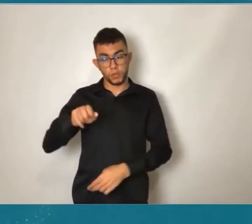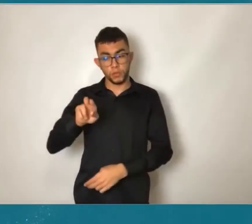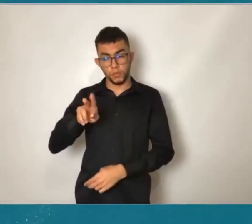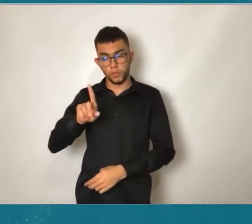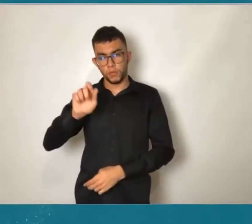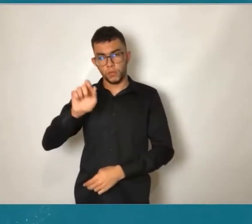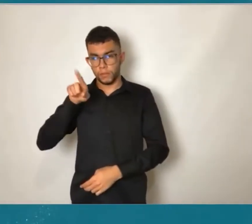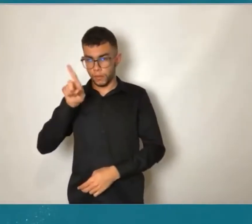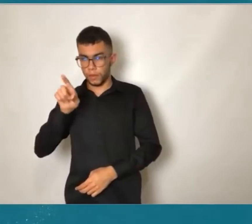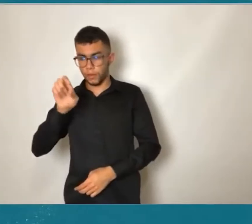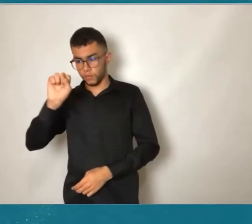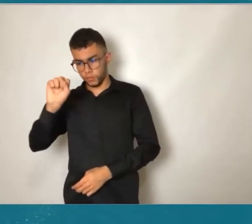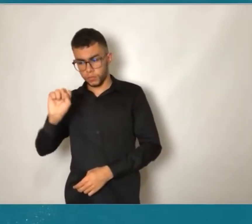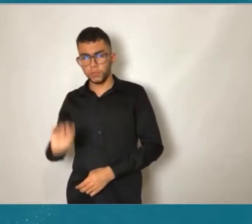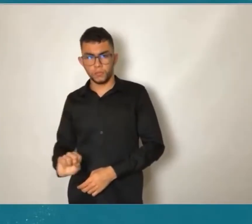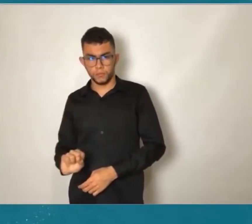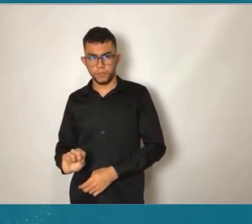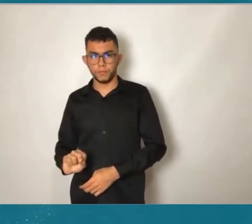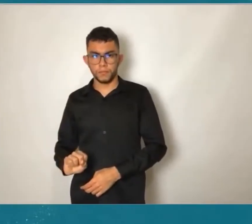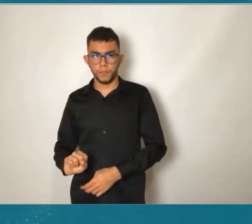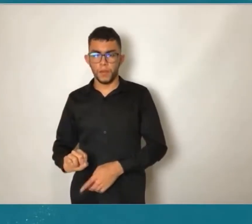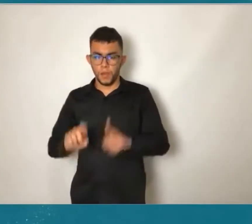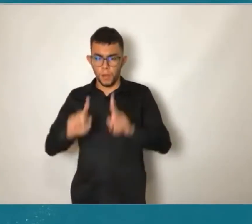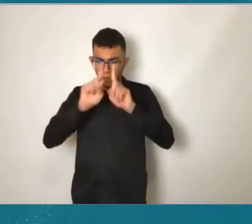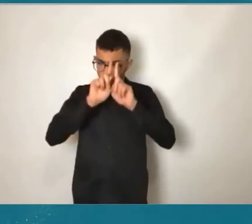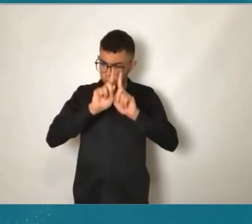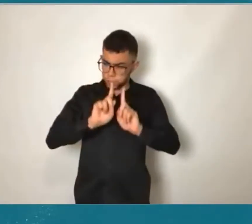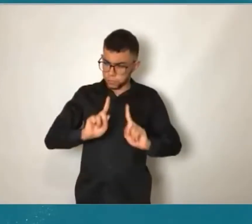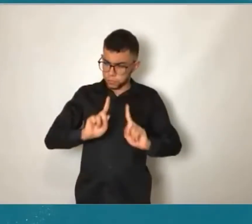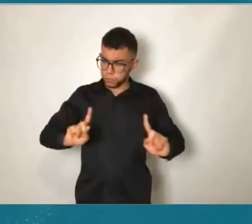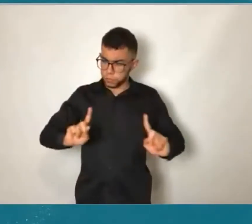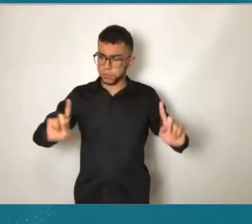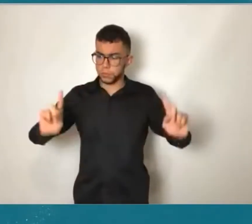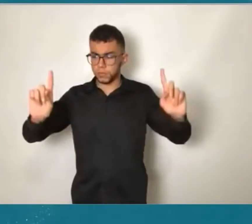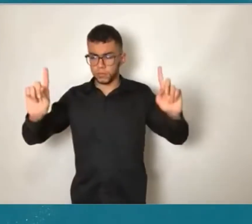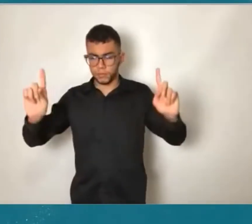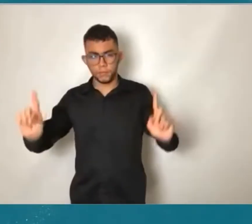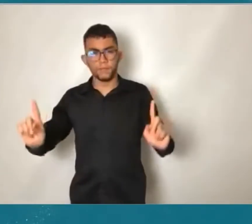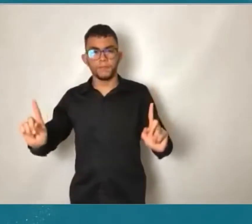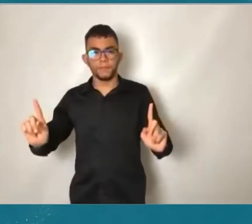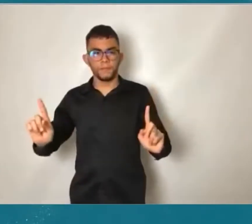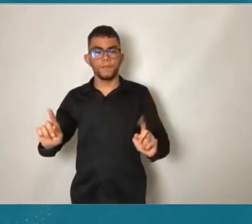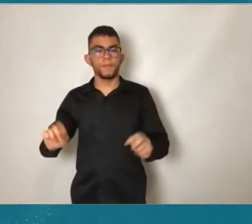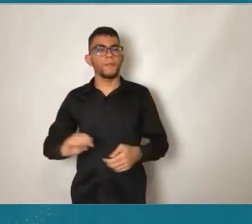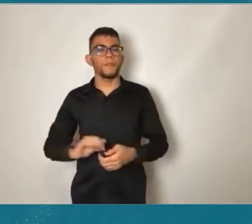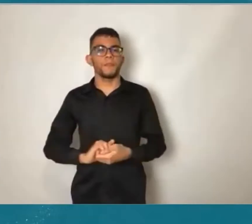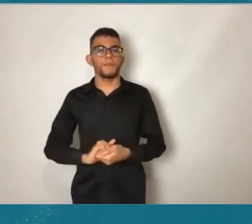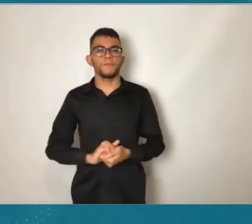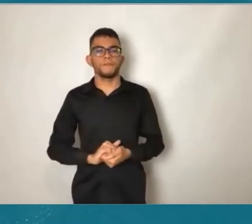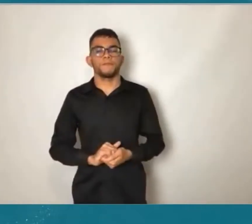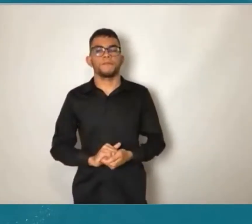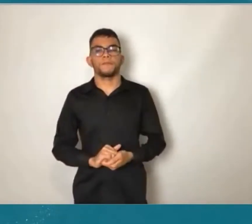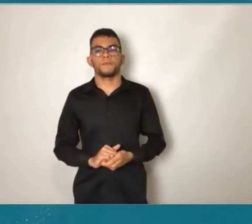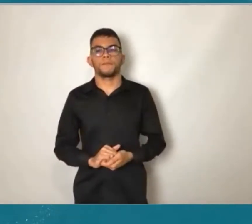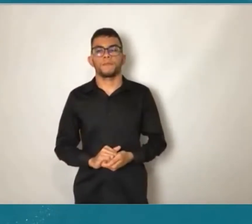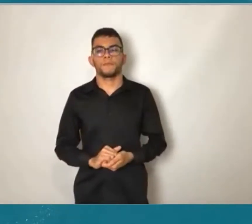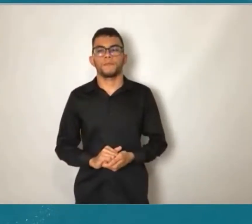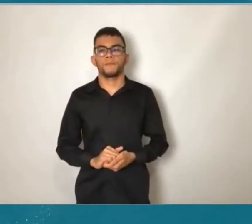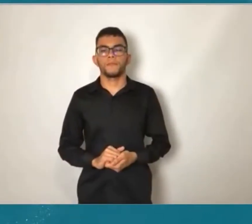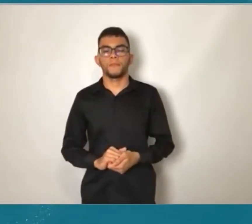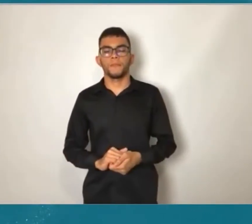não quer nem obedecer isso, pedir um sinal para Deus, né? E acaba fatigando a Deus. Aí sim veio